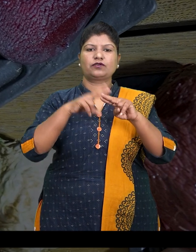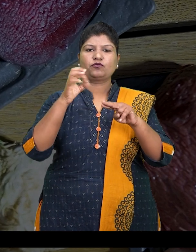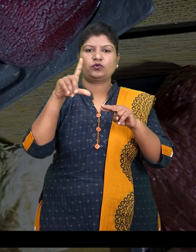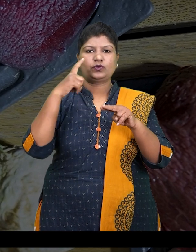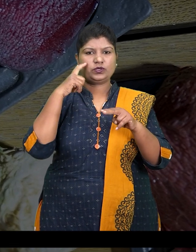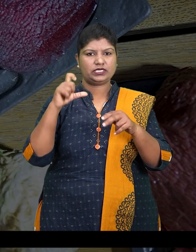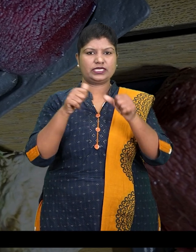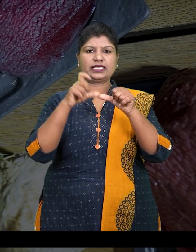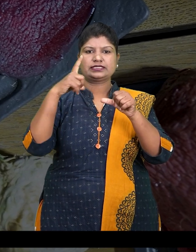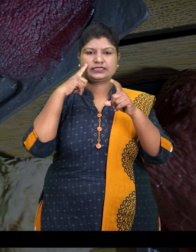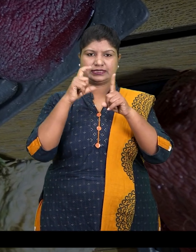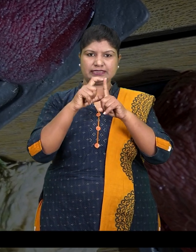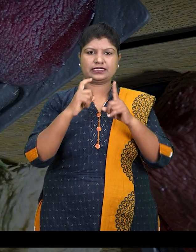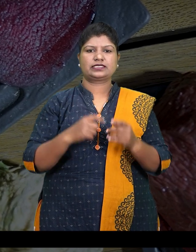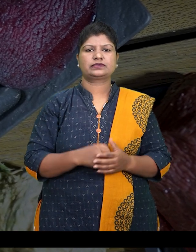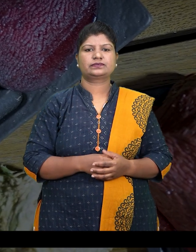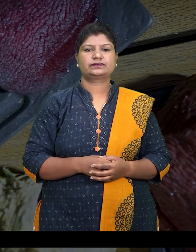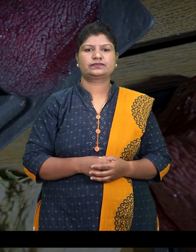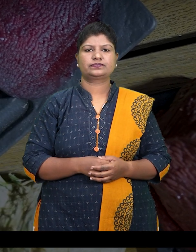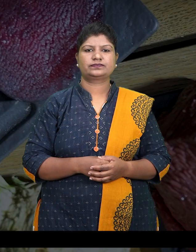और फोलिक अम्ल,